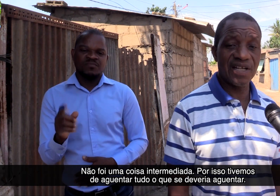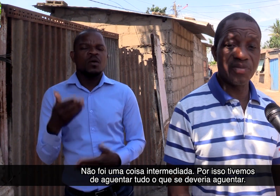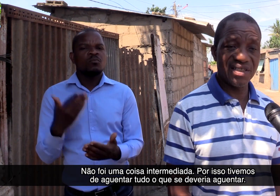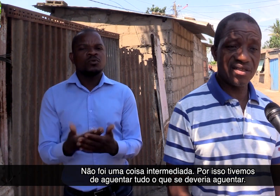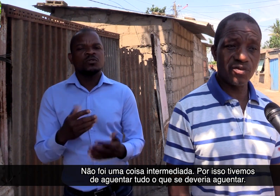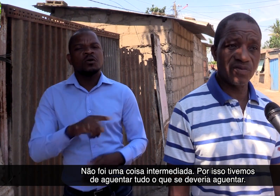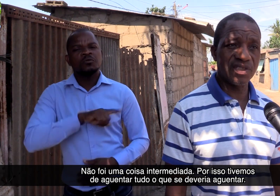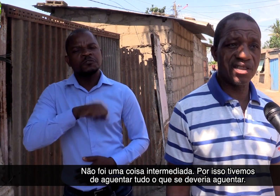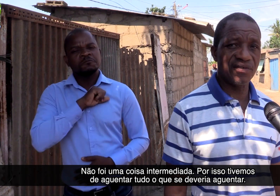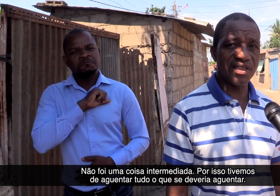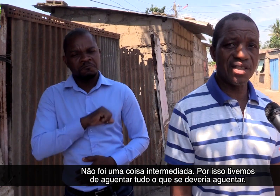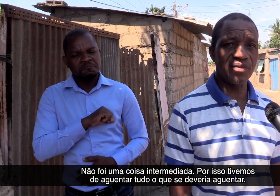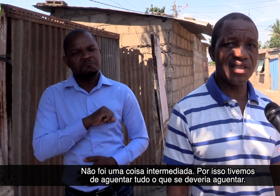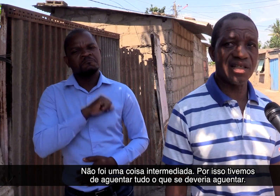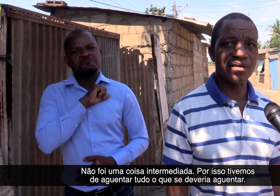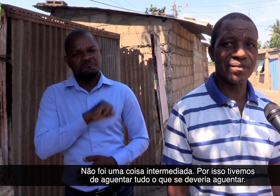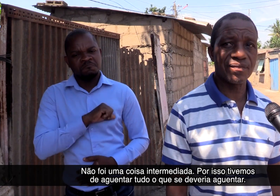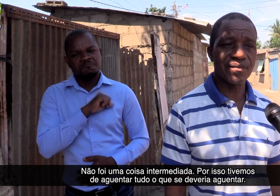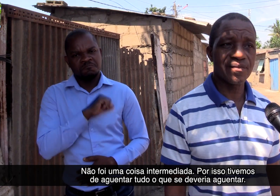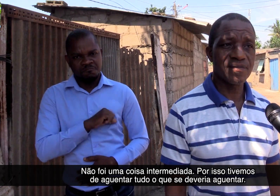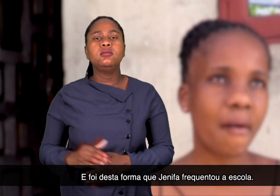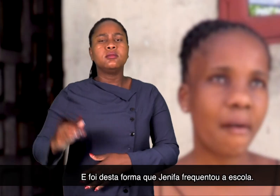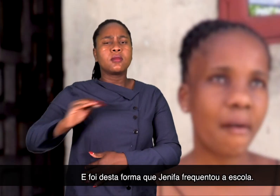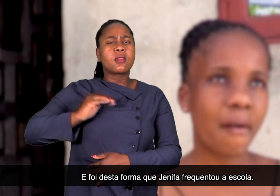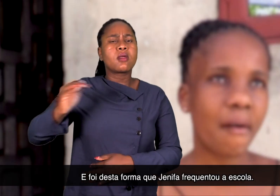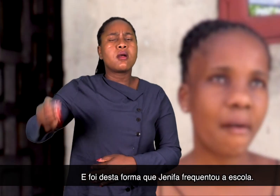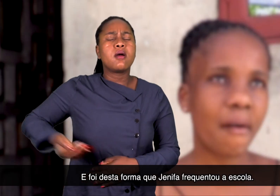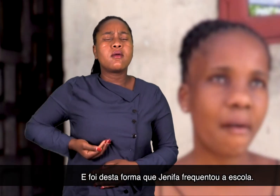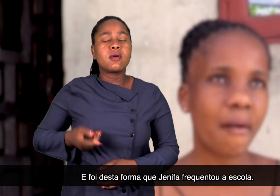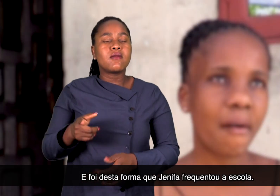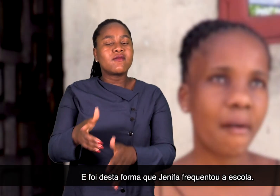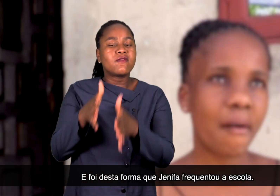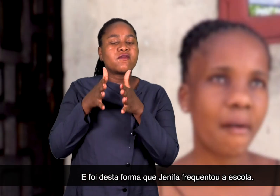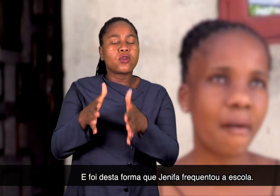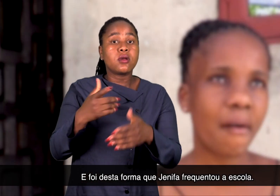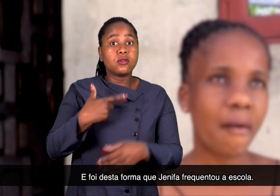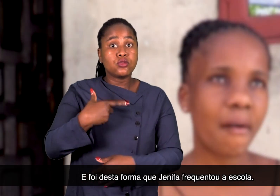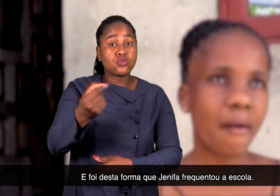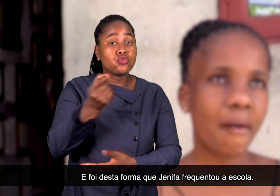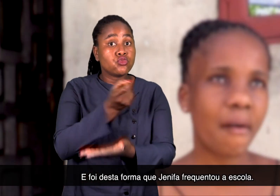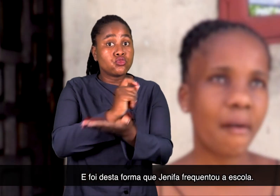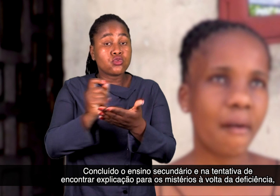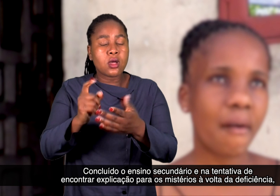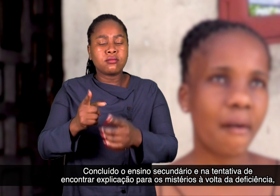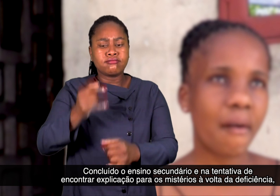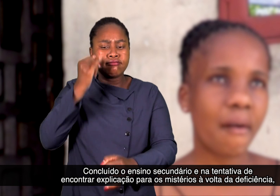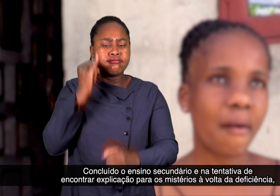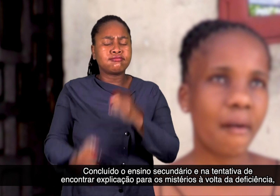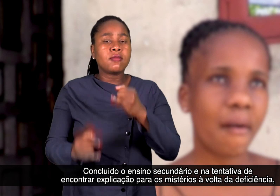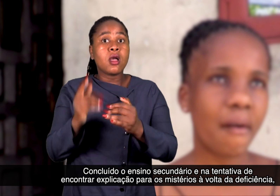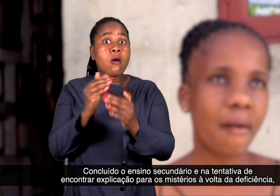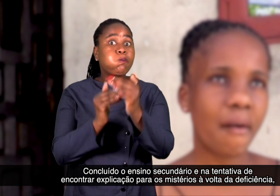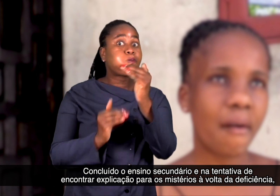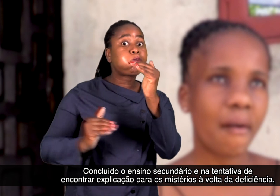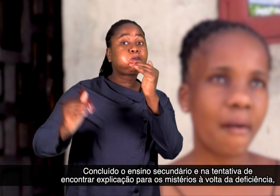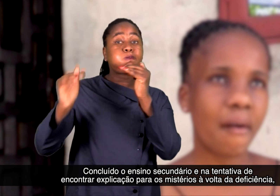tivemos que aguentar tudo o que deveria se aguentar. E foi desta forma que Jennifer frequentou a escola. Concluído o